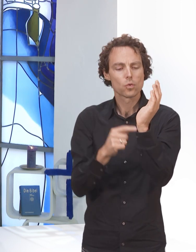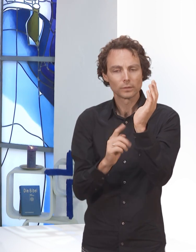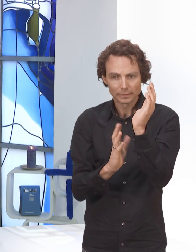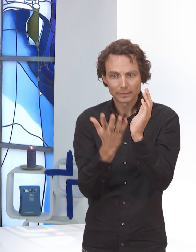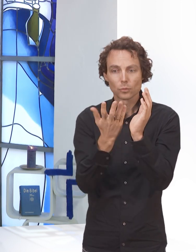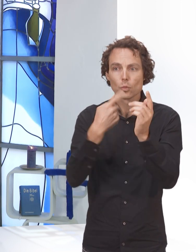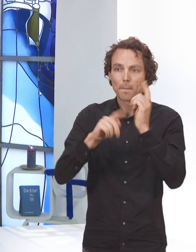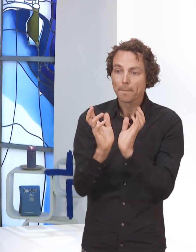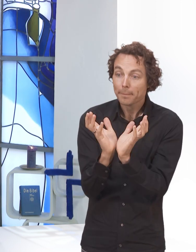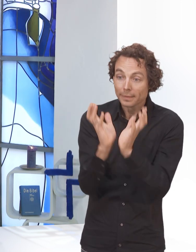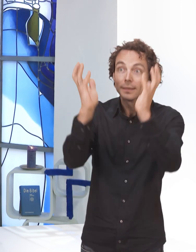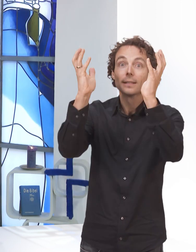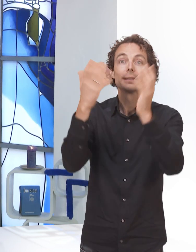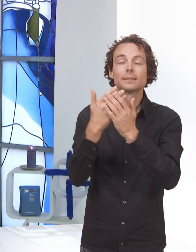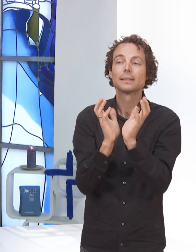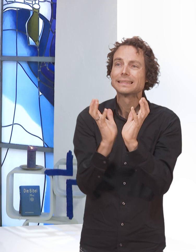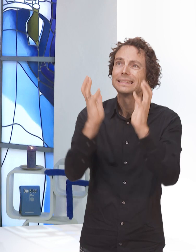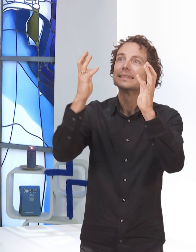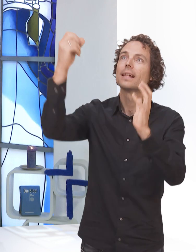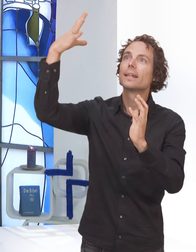Fruchtstand wachsen.